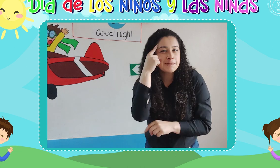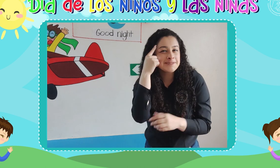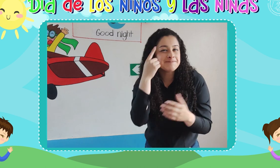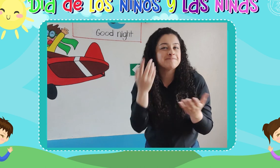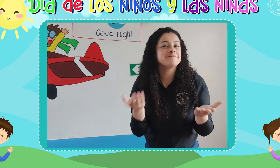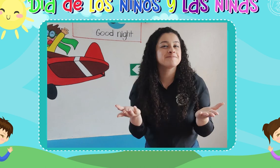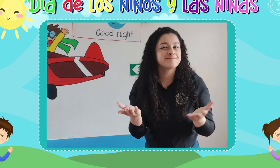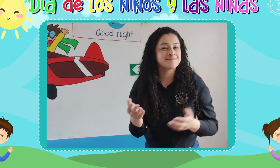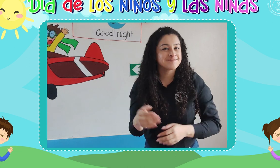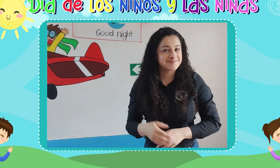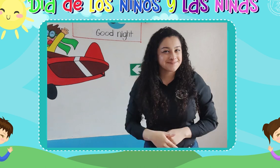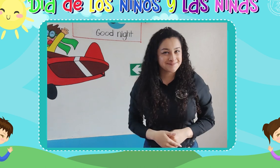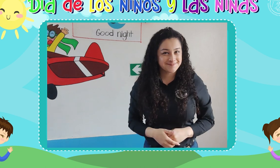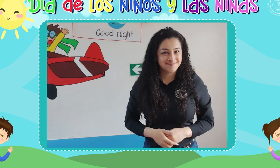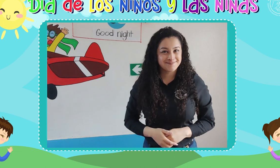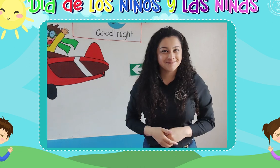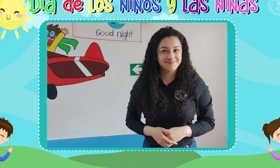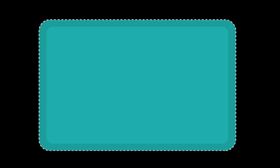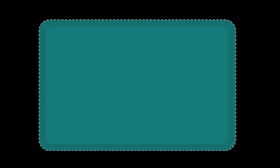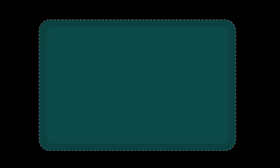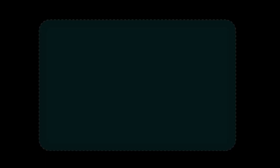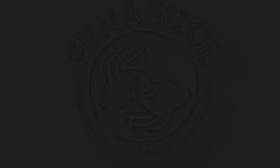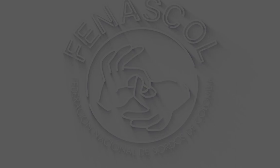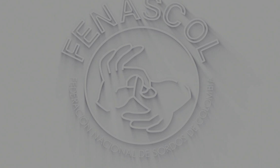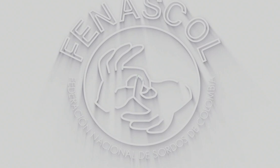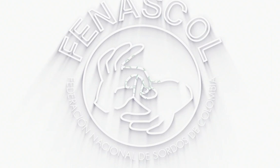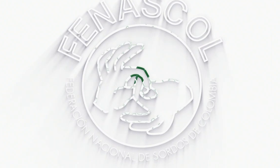¿Tú qué piensas?